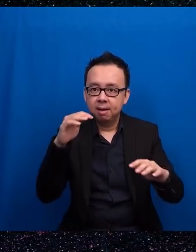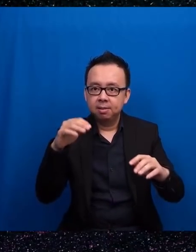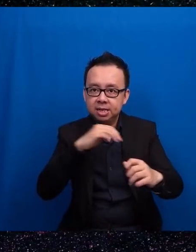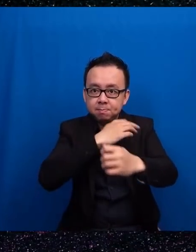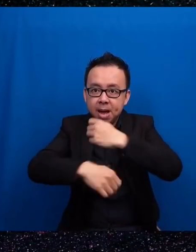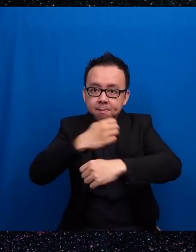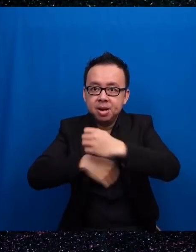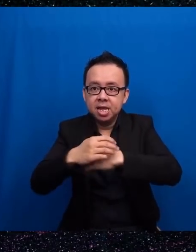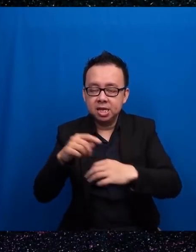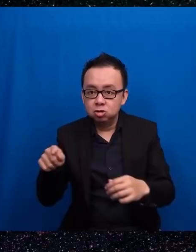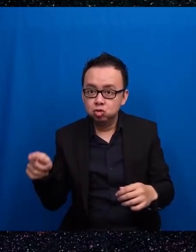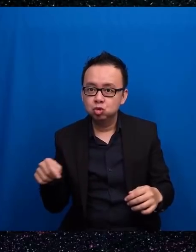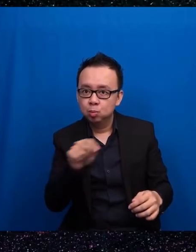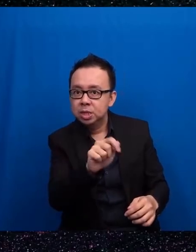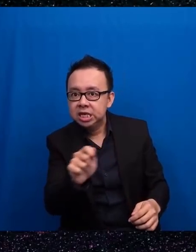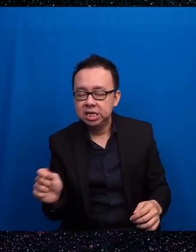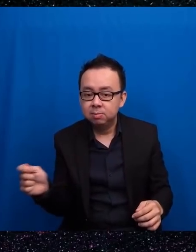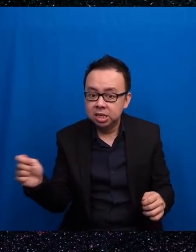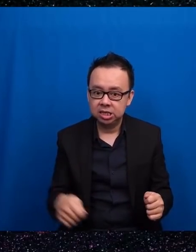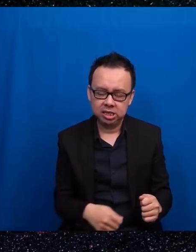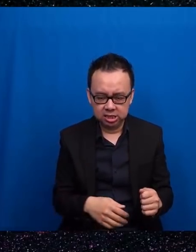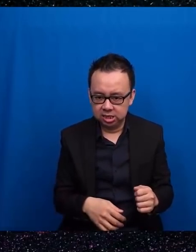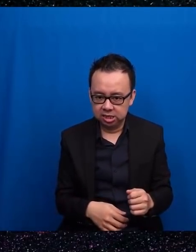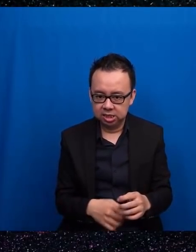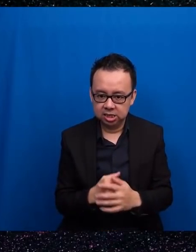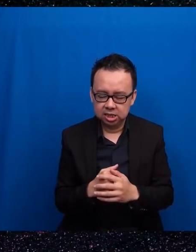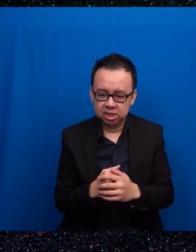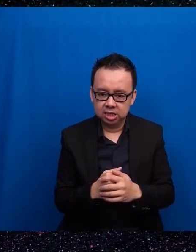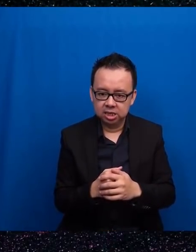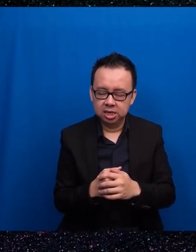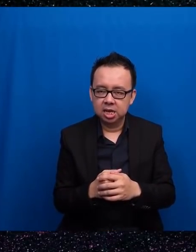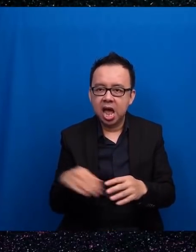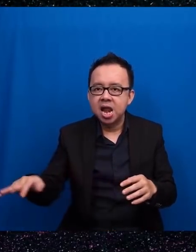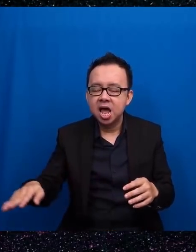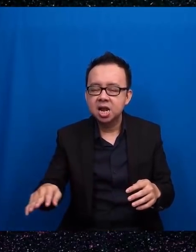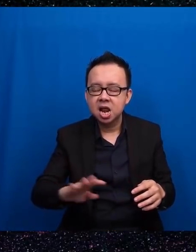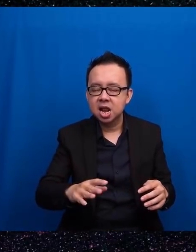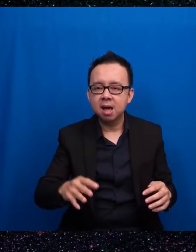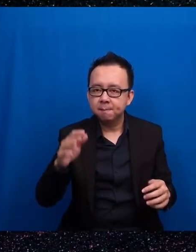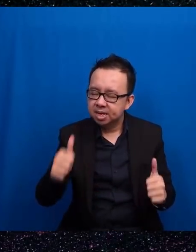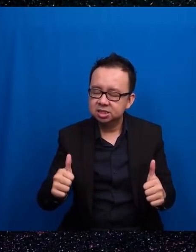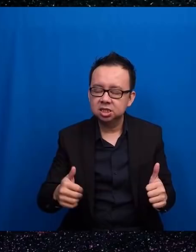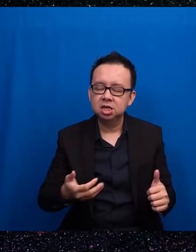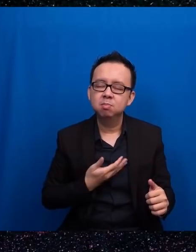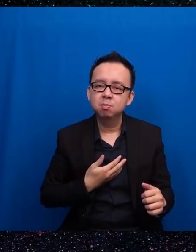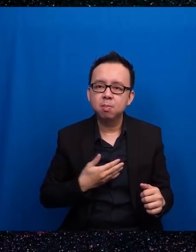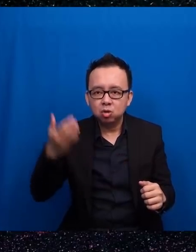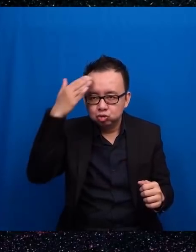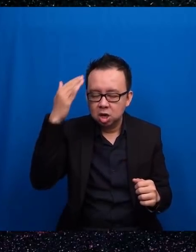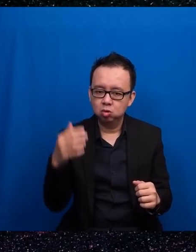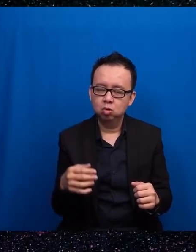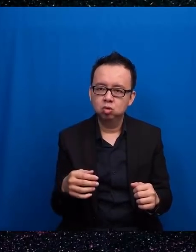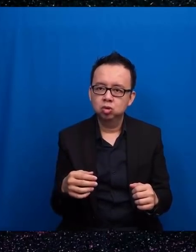begitu. Itu dia. Dia pasti mau tahu. Nah, kita cerita. Mungkin